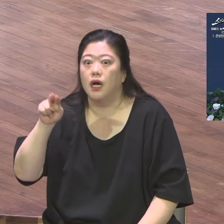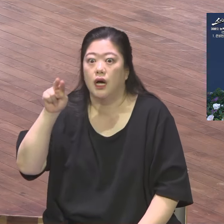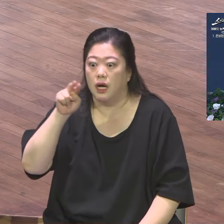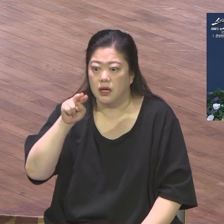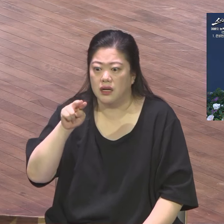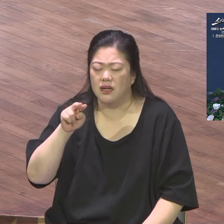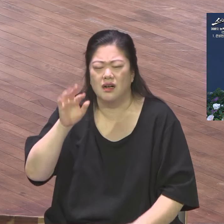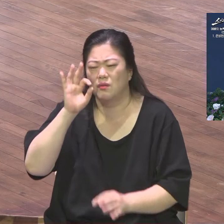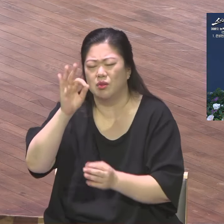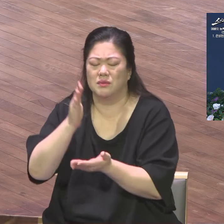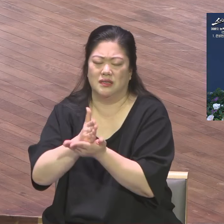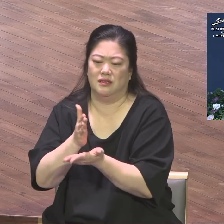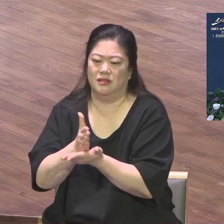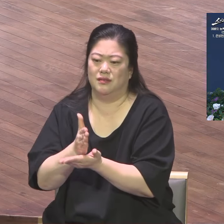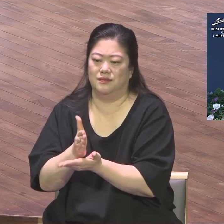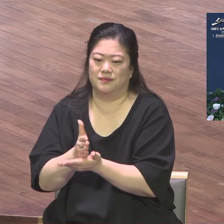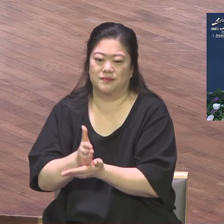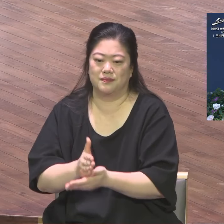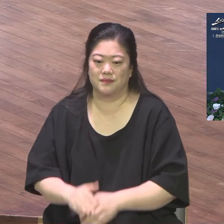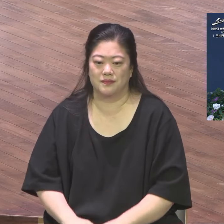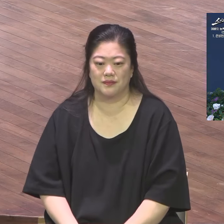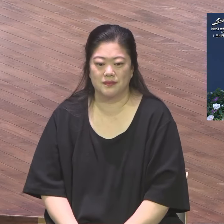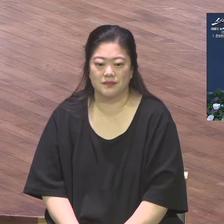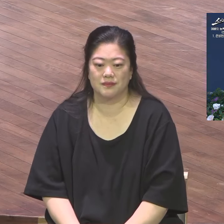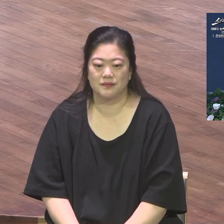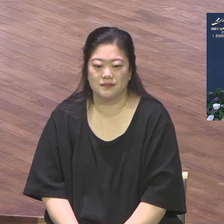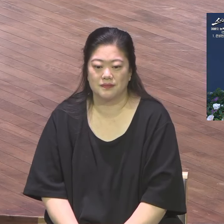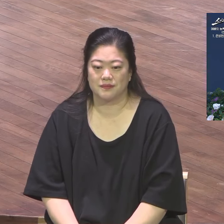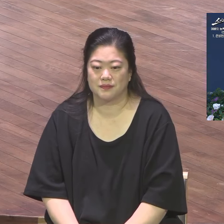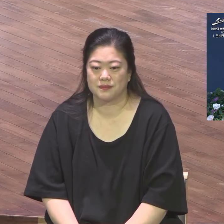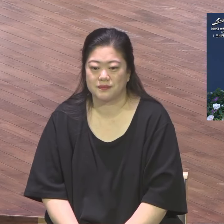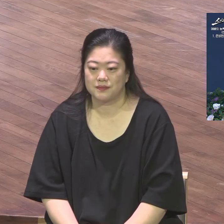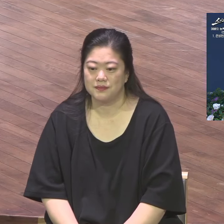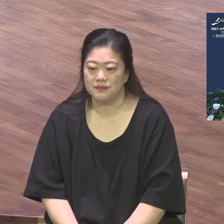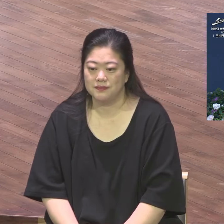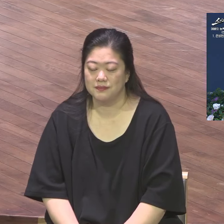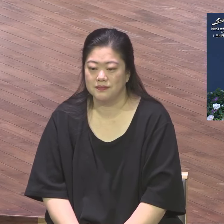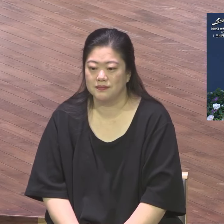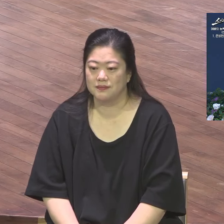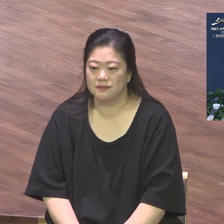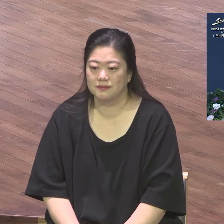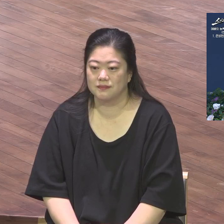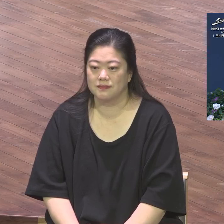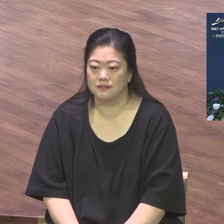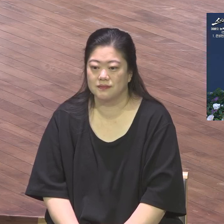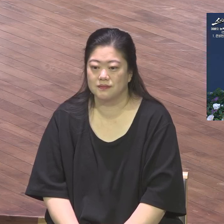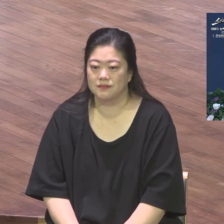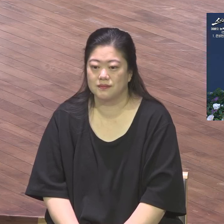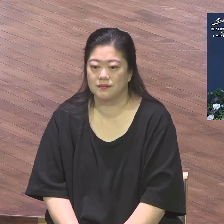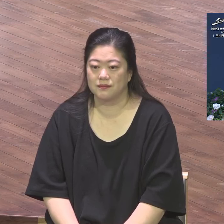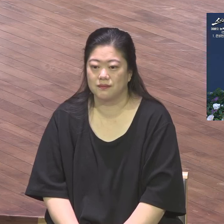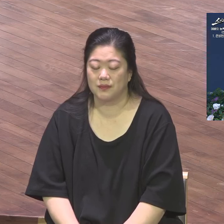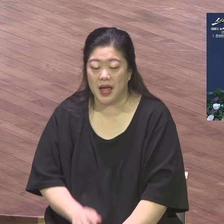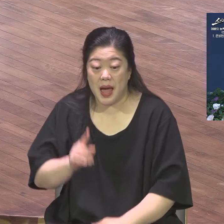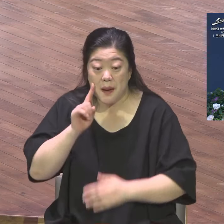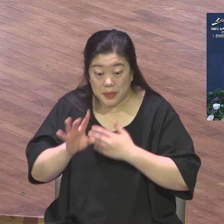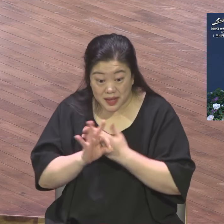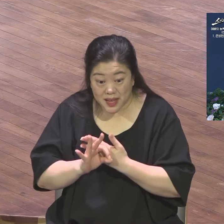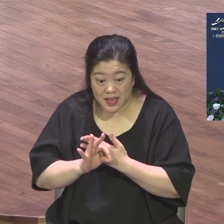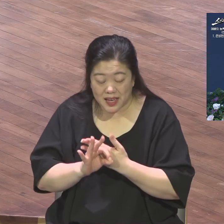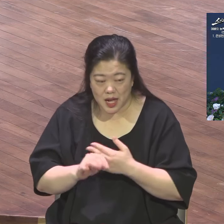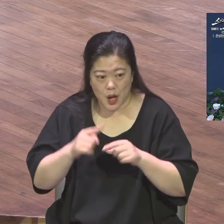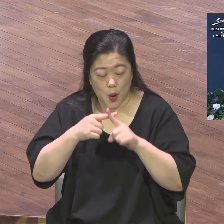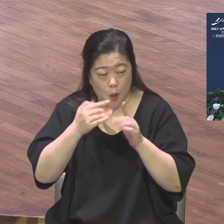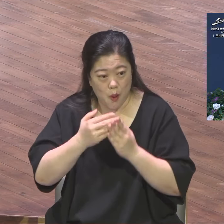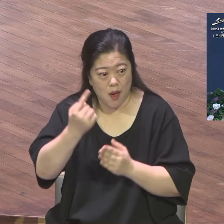그거 다 뻥이에요. 그래서 끝나면 허하잖아요.